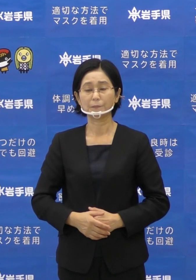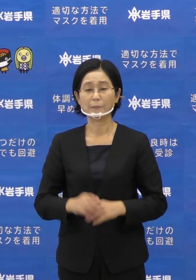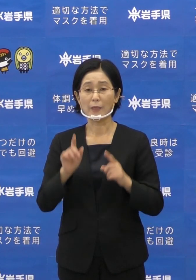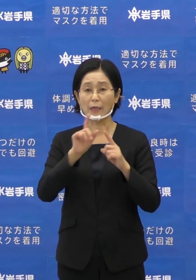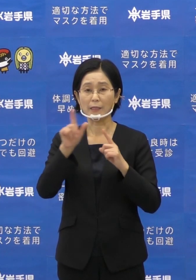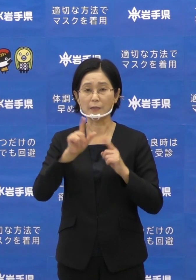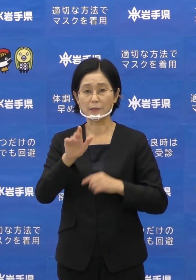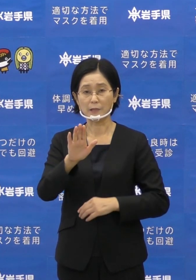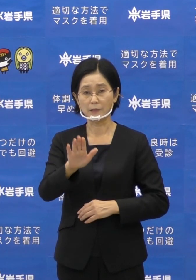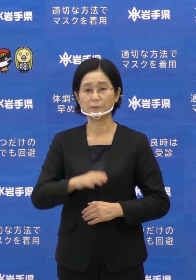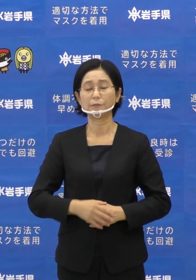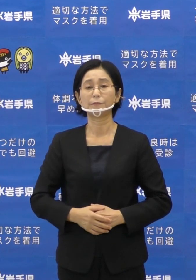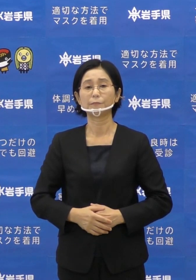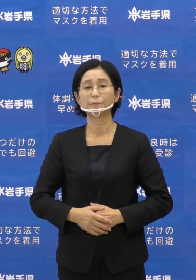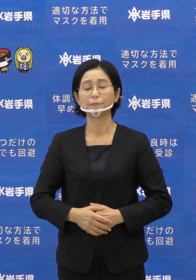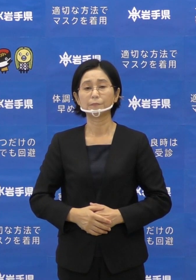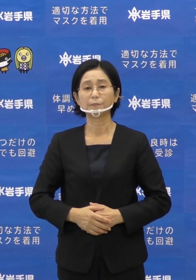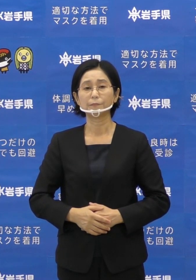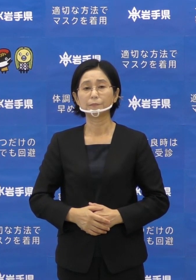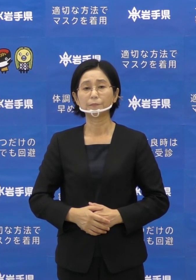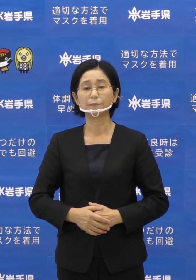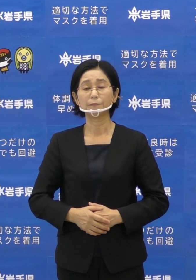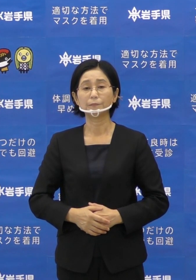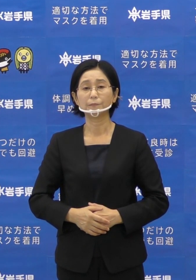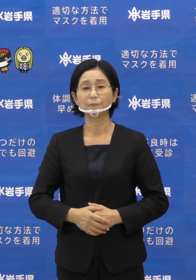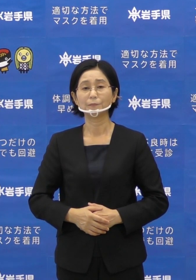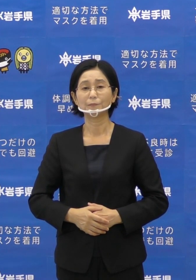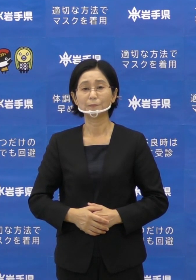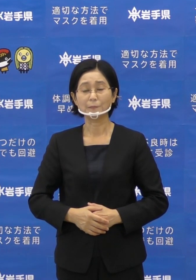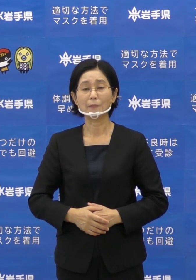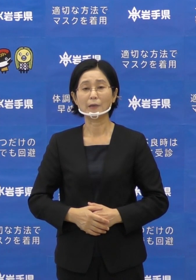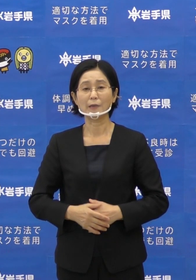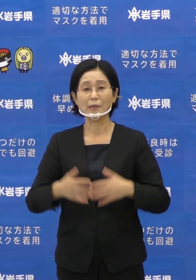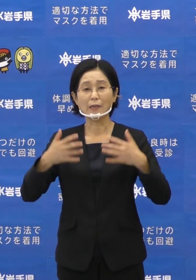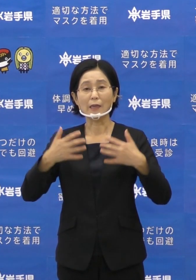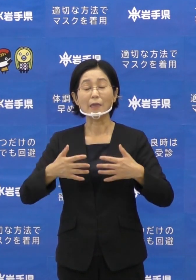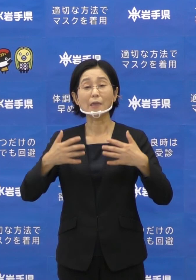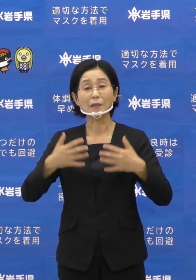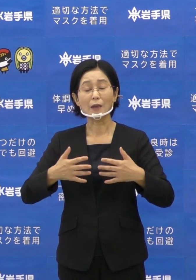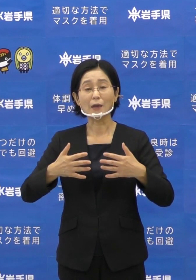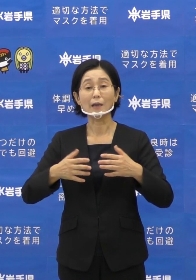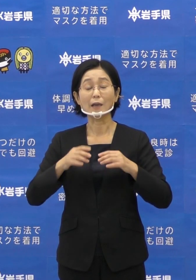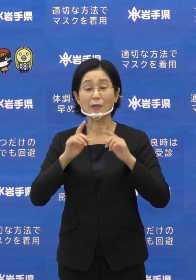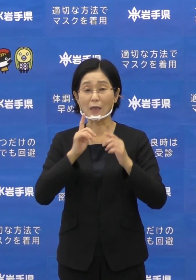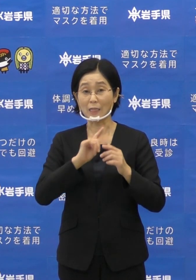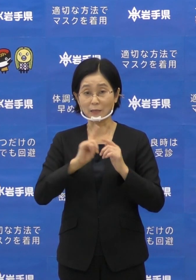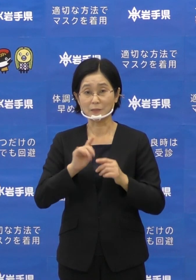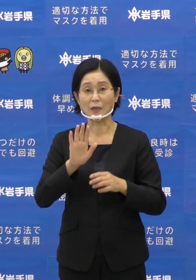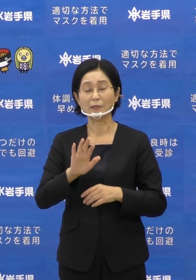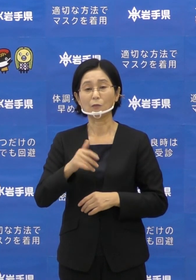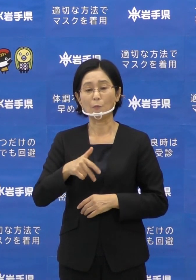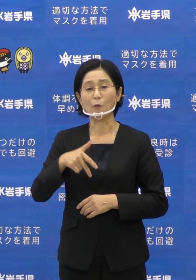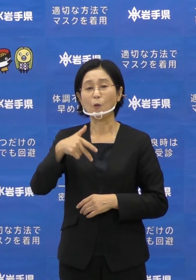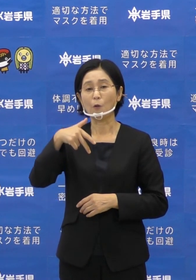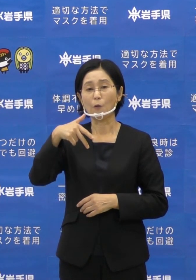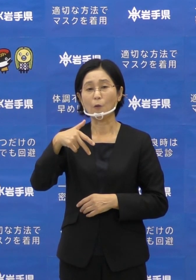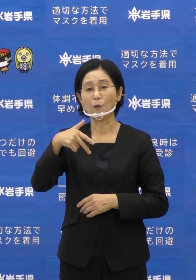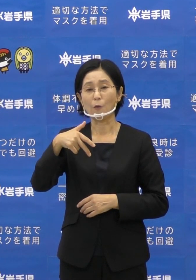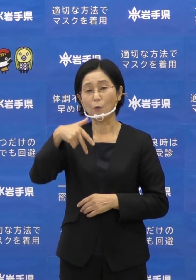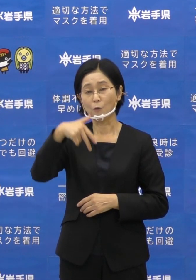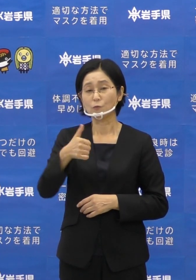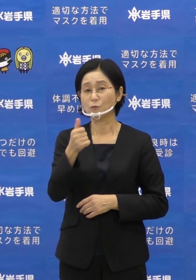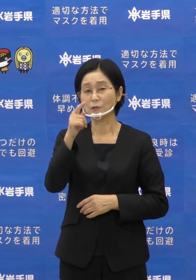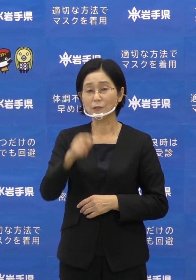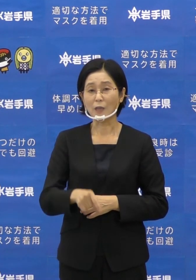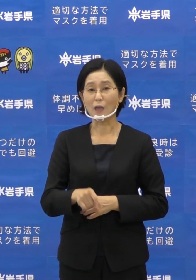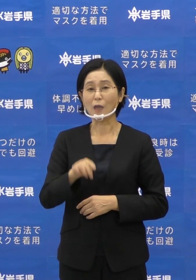NHK の矢野と申します。すいません、スターウォーズ全く私知らなくて、ちょっと県民への説明のあり方